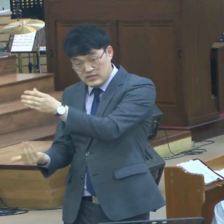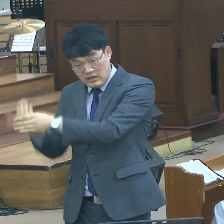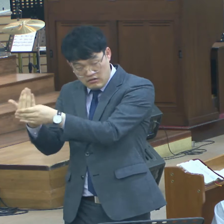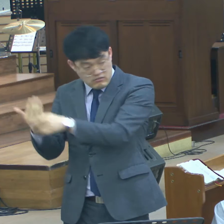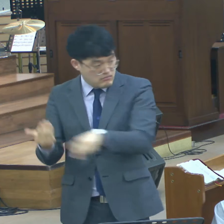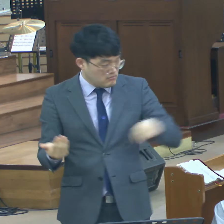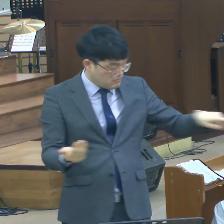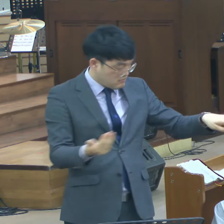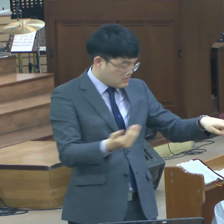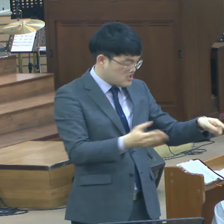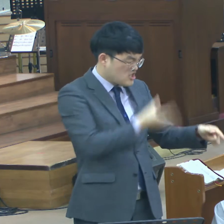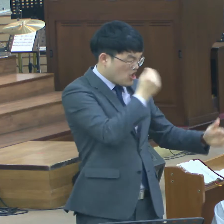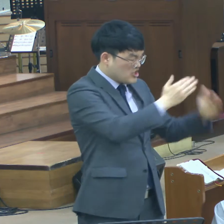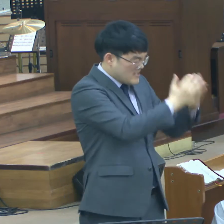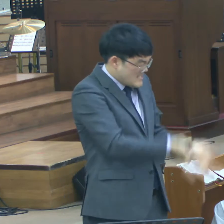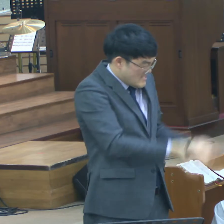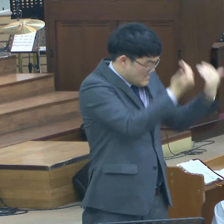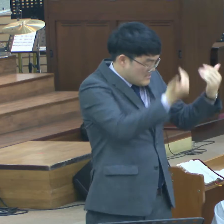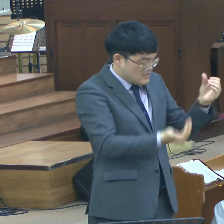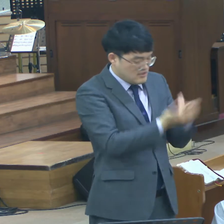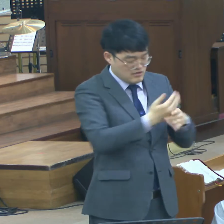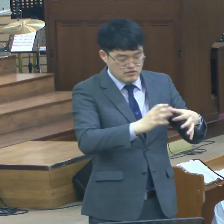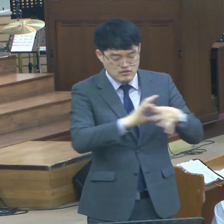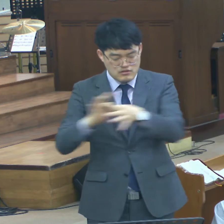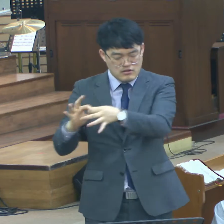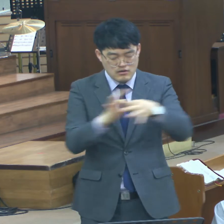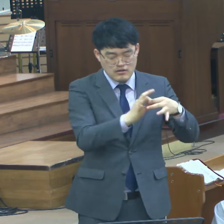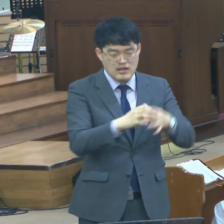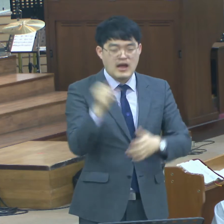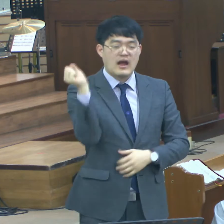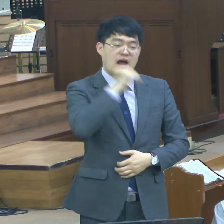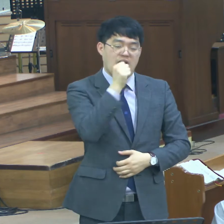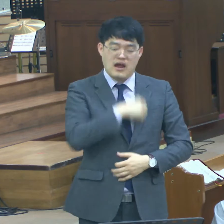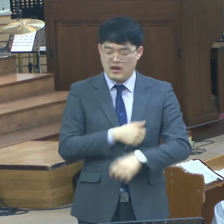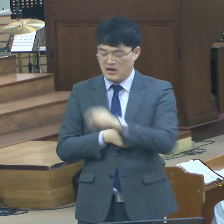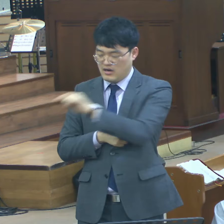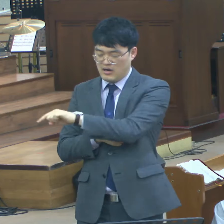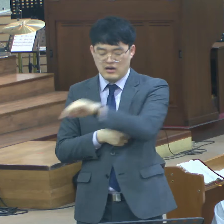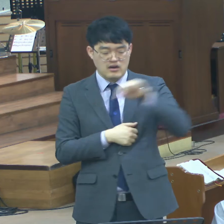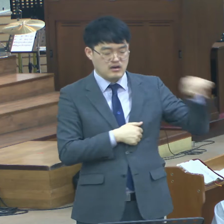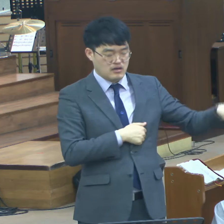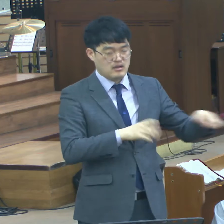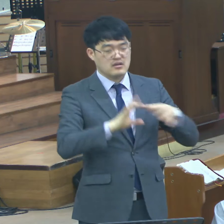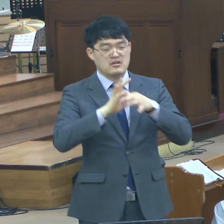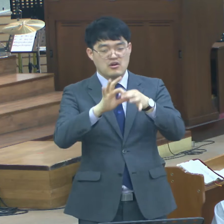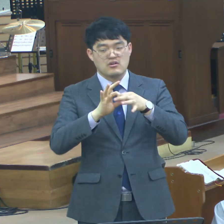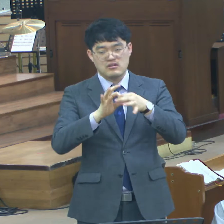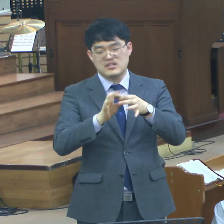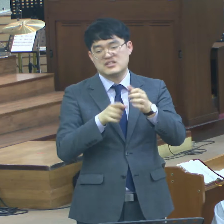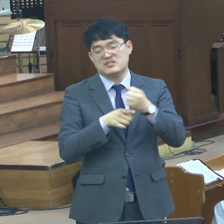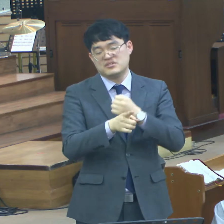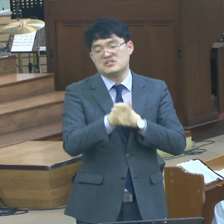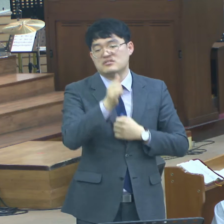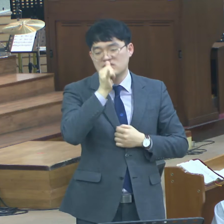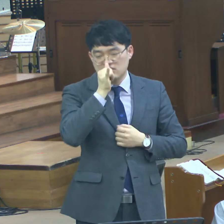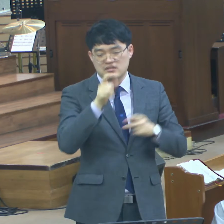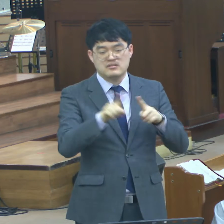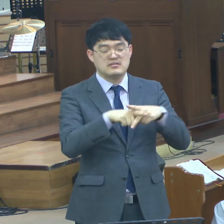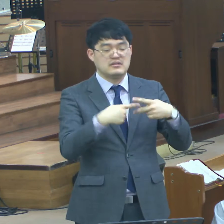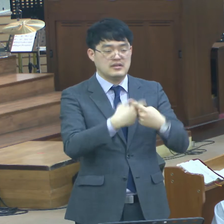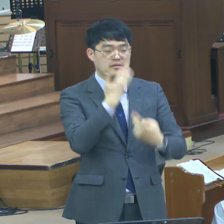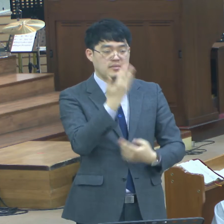없다라는 행동을 하실 것이라는 의도적인 행동이었다는 것을 우리는 연결해서 이해할 수가